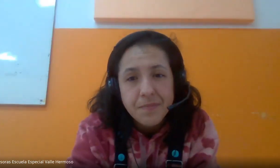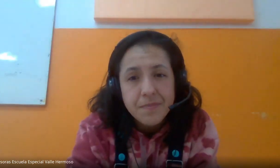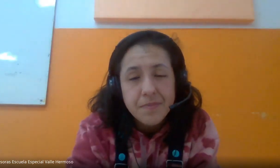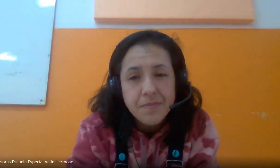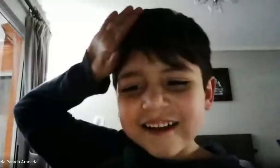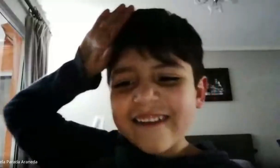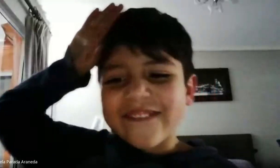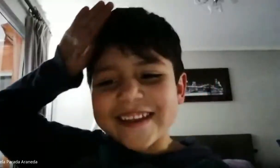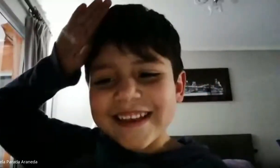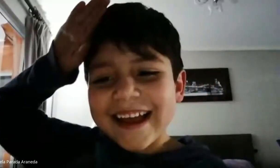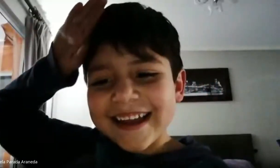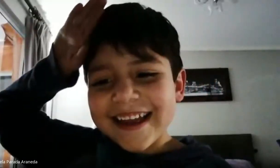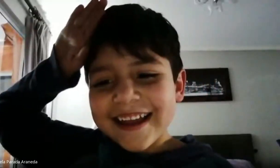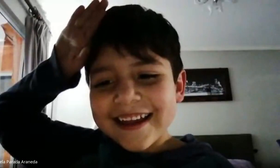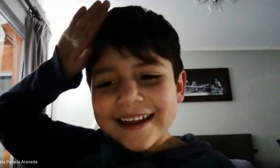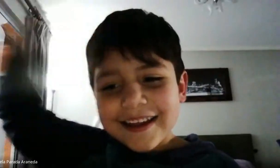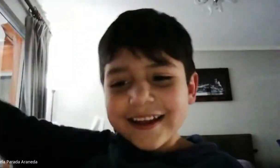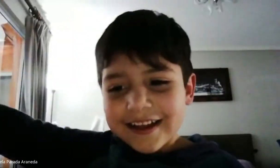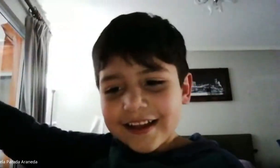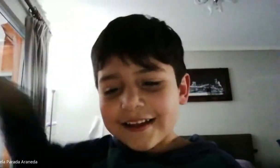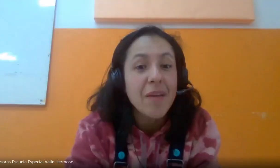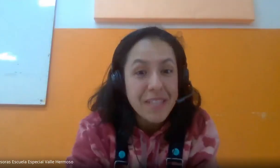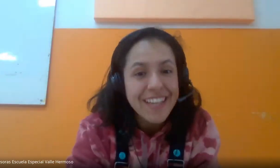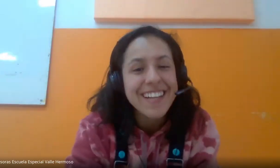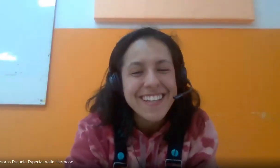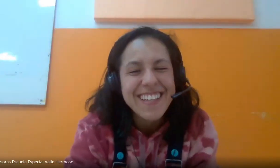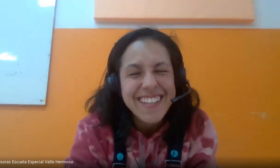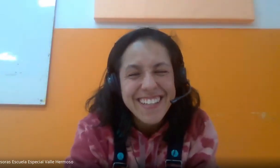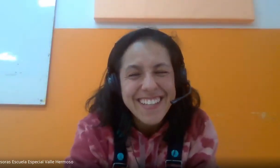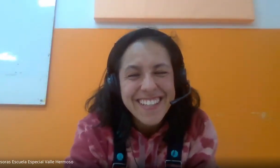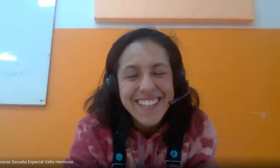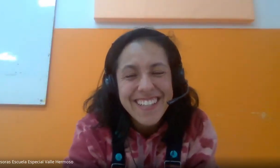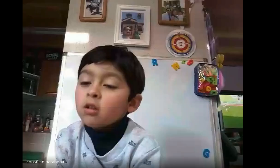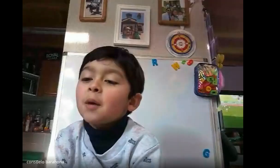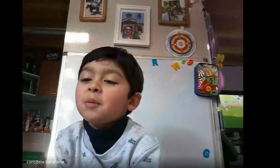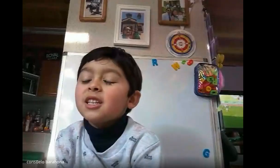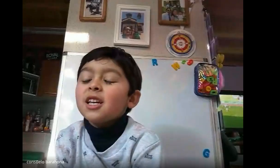Los capitanes. Es como los capitanes. Entonces los que